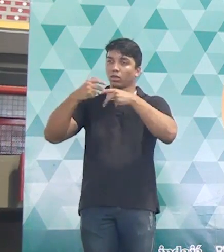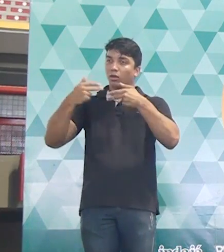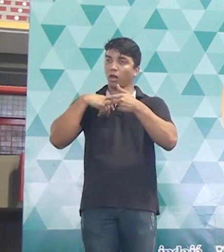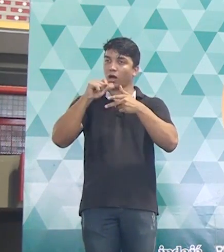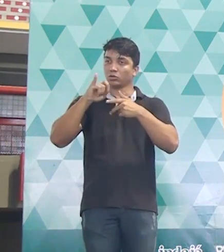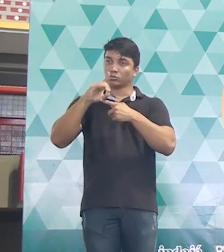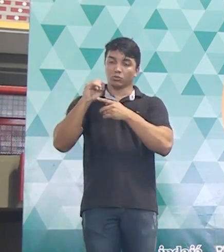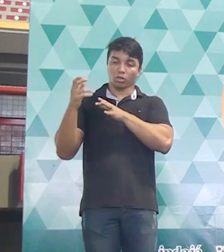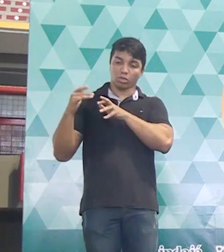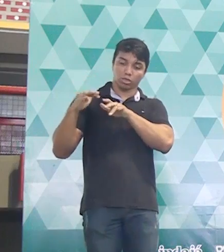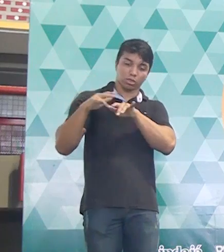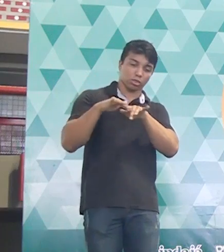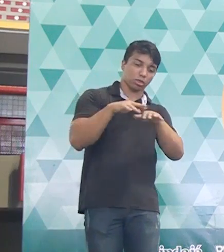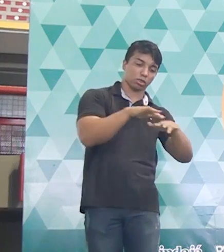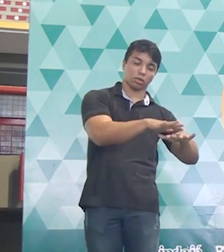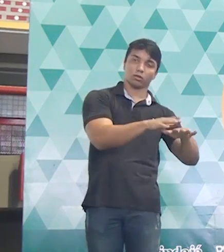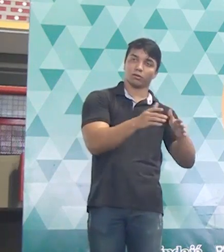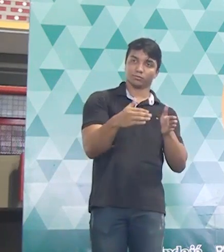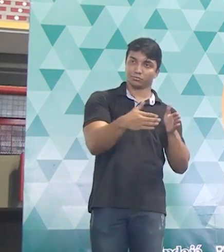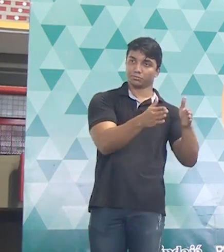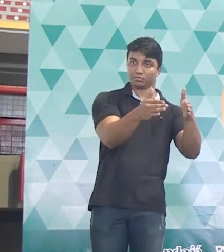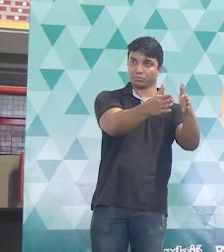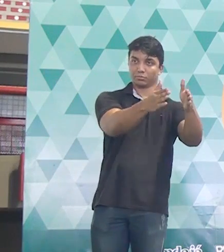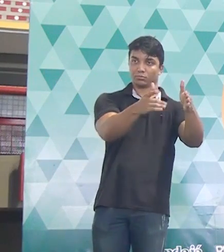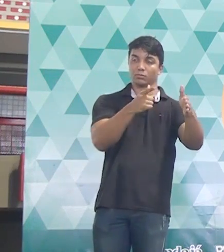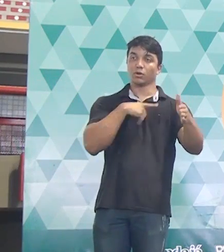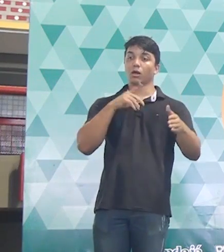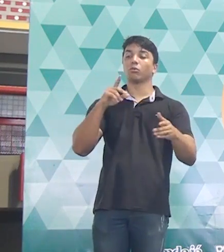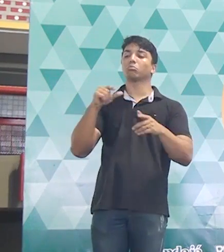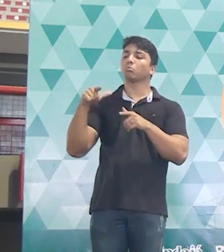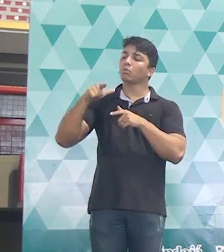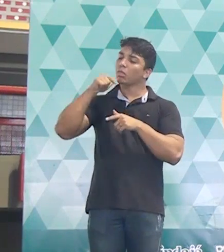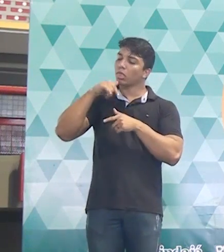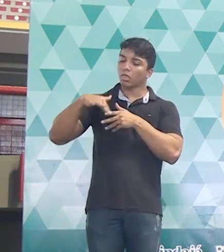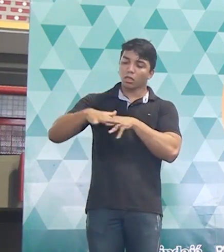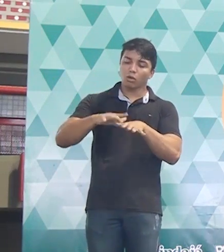rio. Essa substância é o H2SO4.